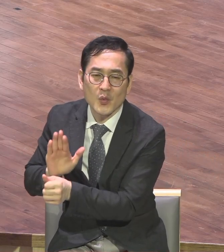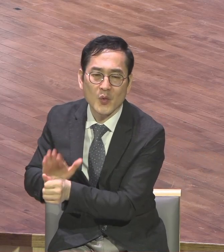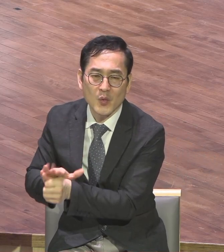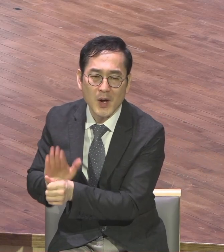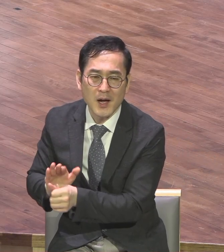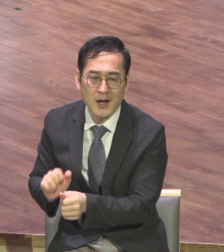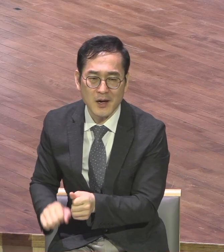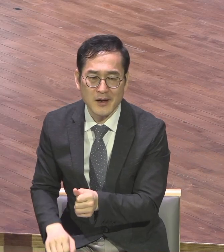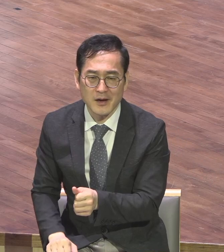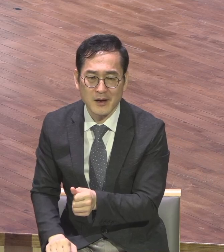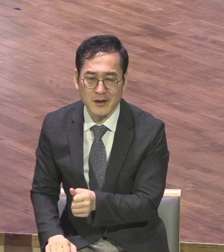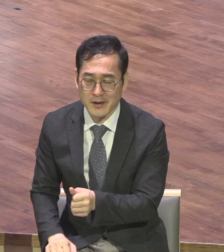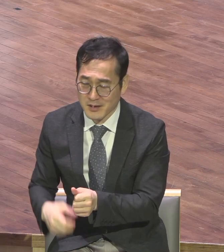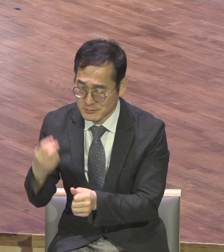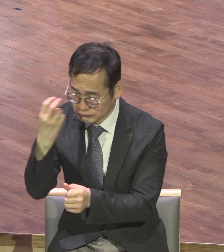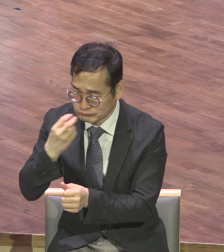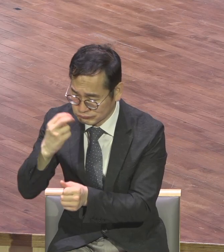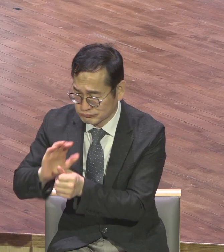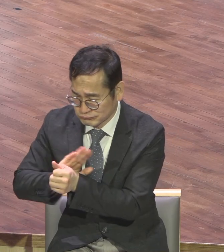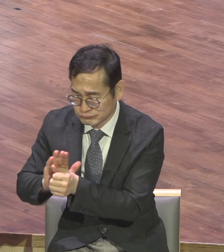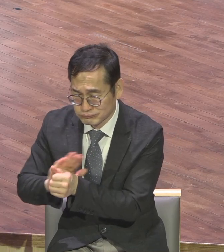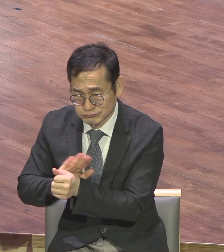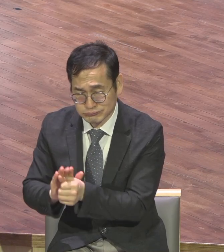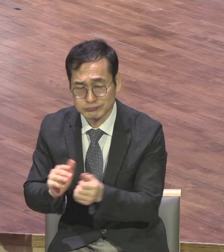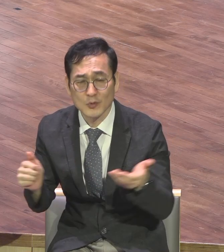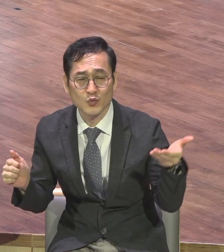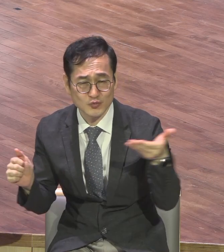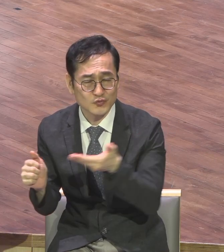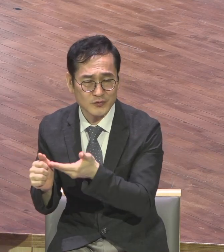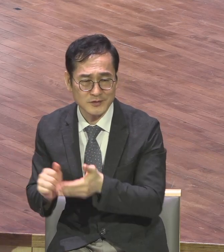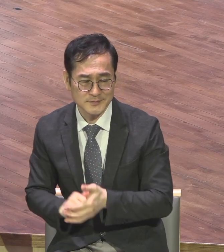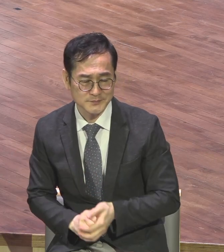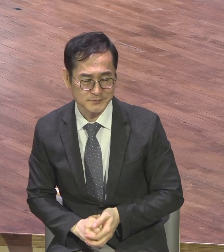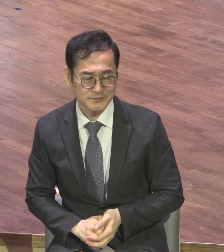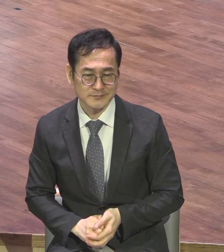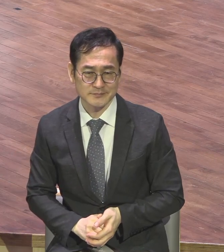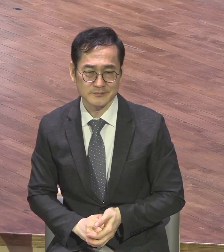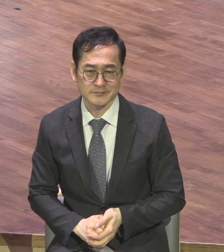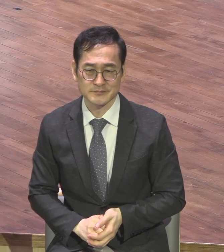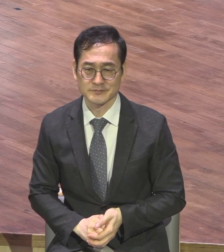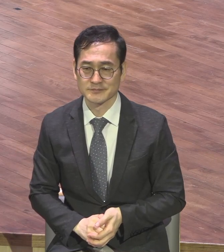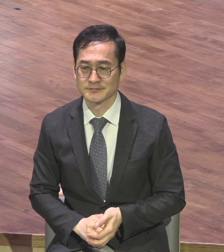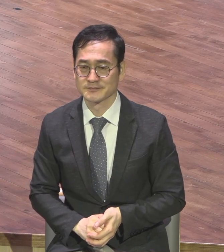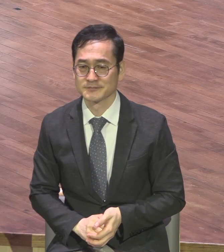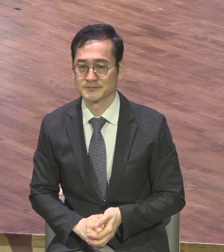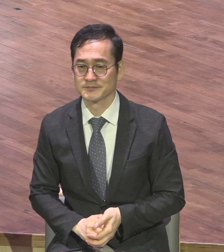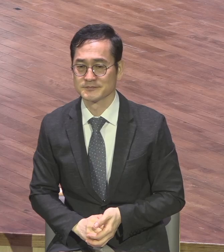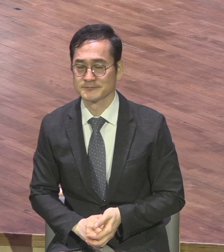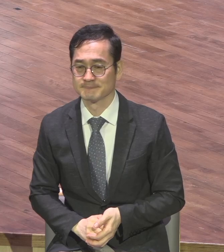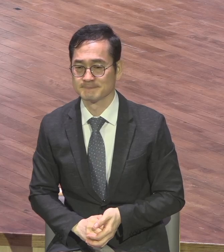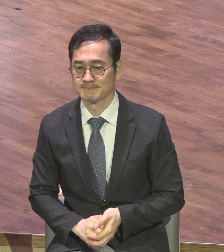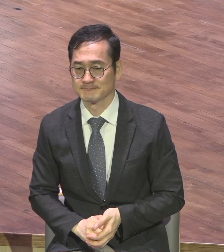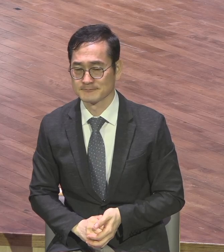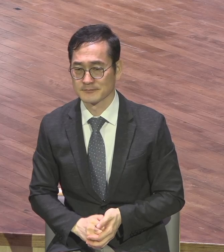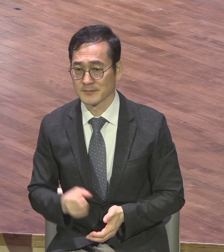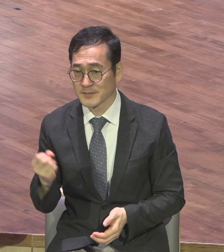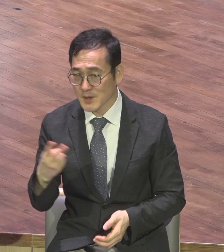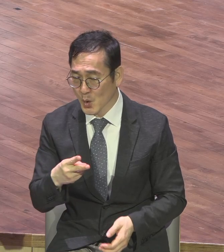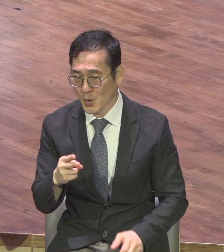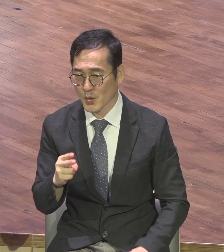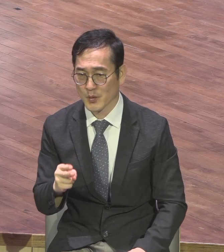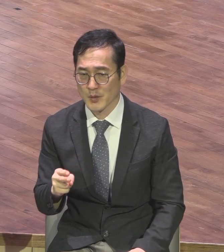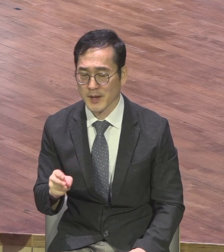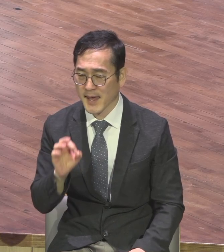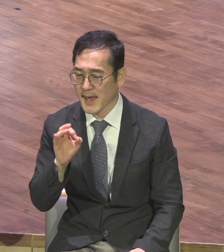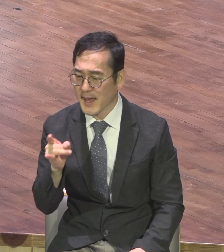고아도가 이외에도 로마서 심장 인물들은 아시아에서 그리스도께 그래서 처음 맺은 이 열매 에베네도